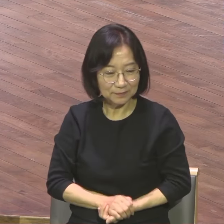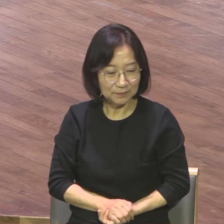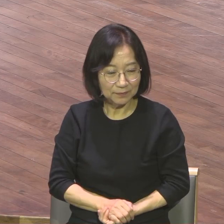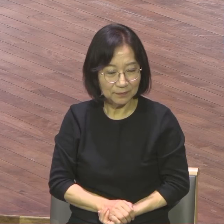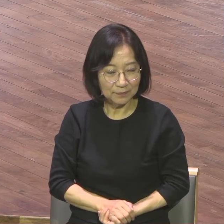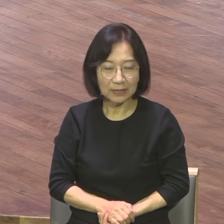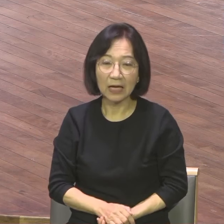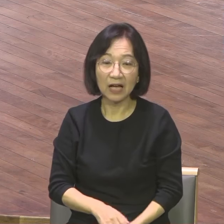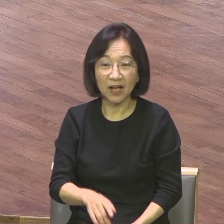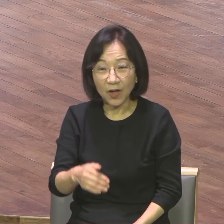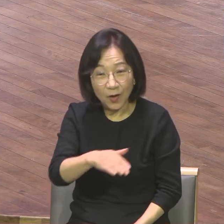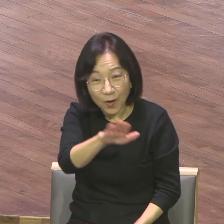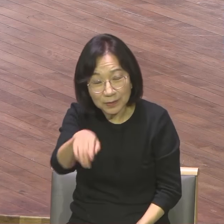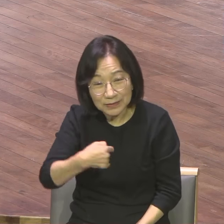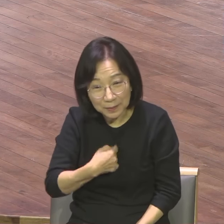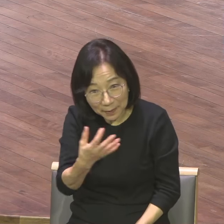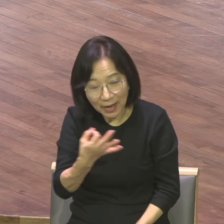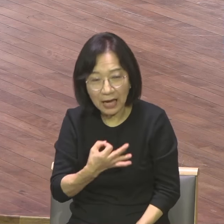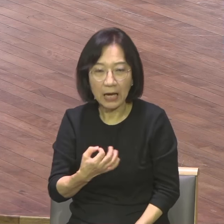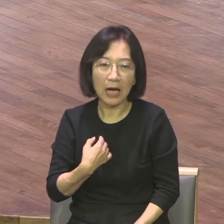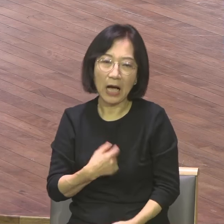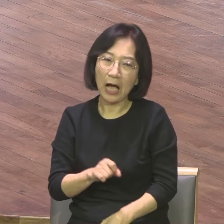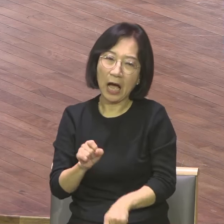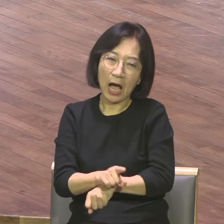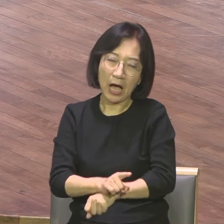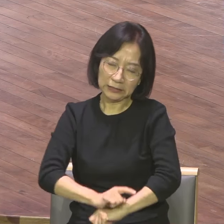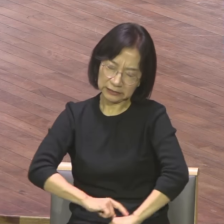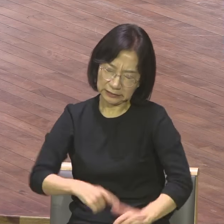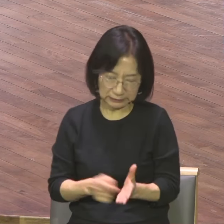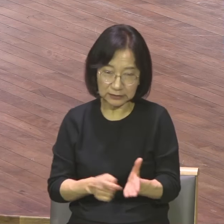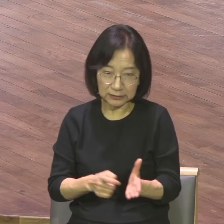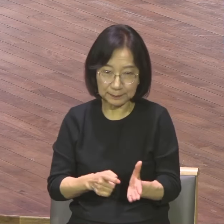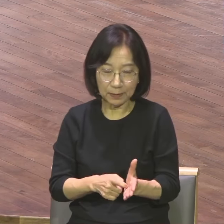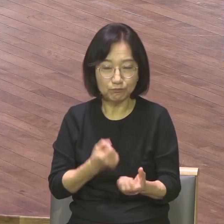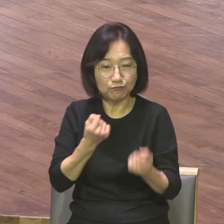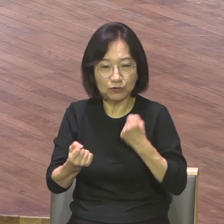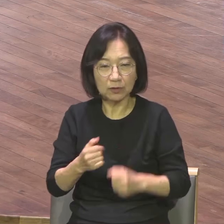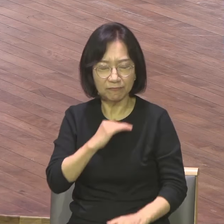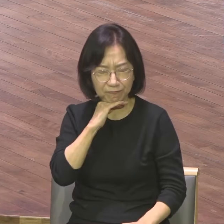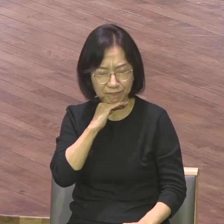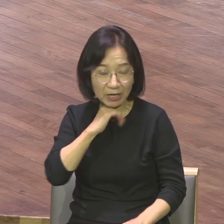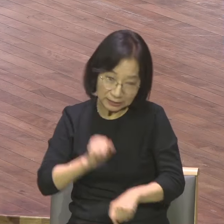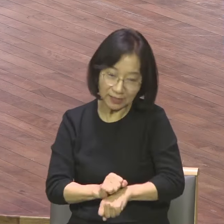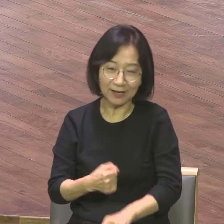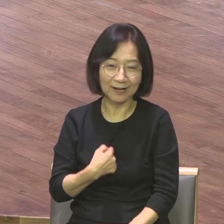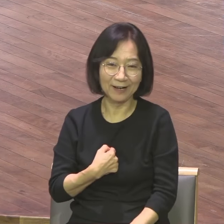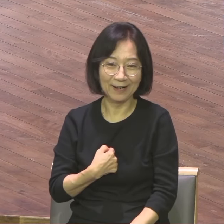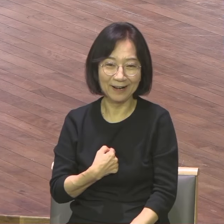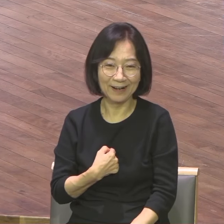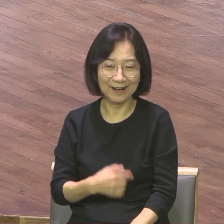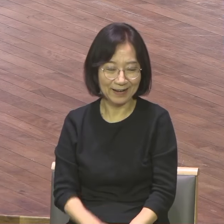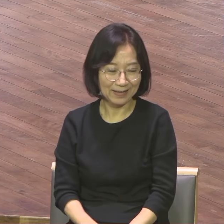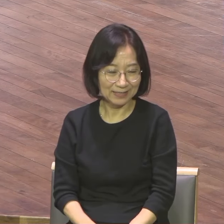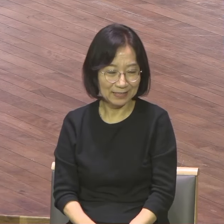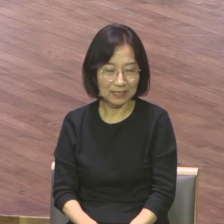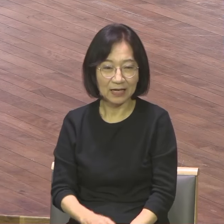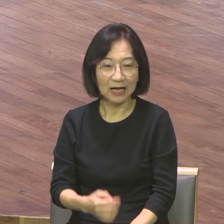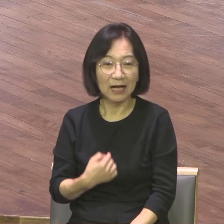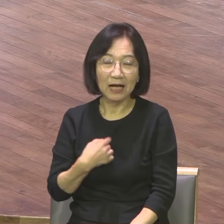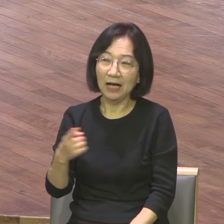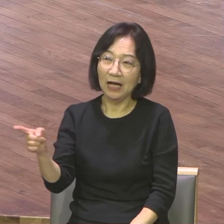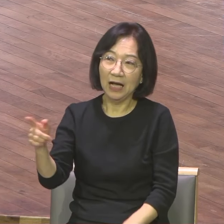제가 이거 성질이 급한 것 같아도요. 엄청 기다려 잘 기다립니다. 여러분 저 제가